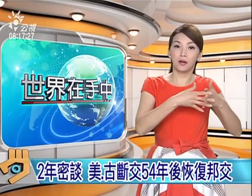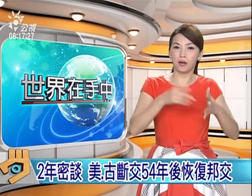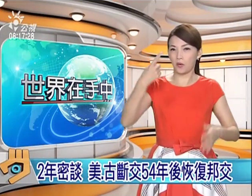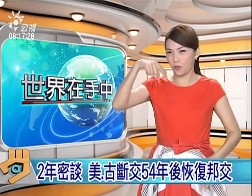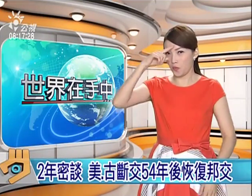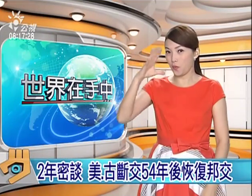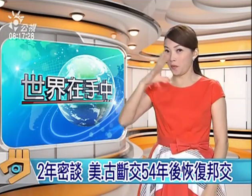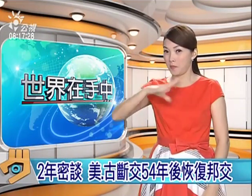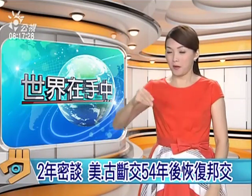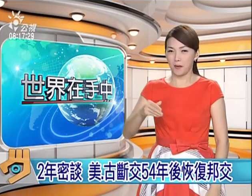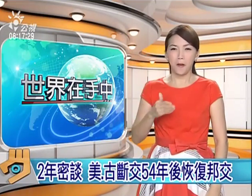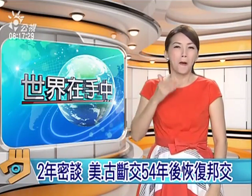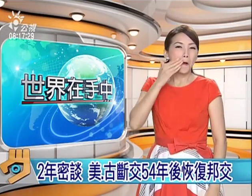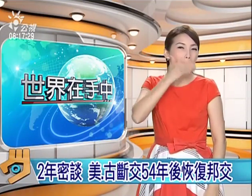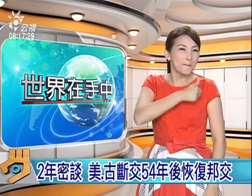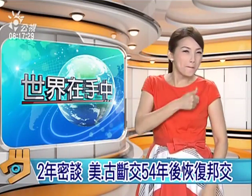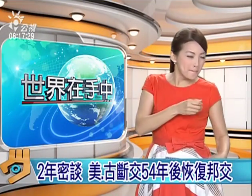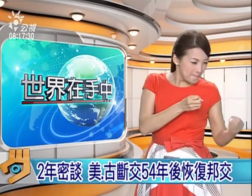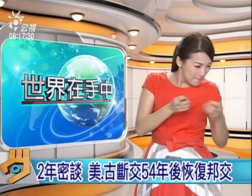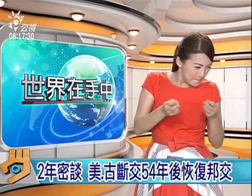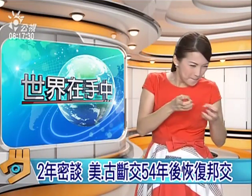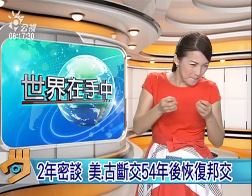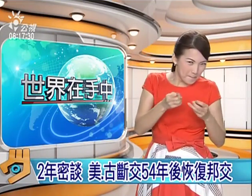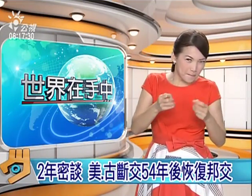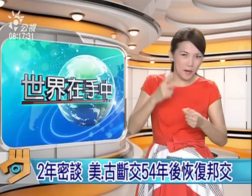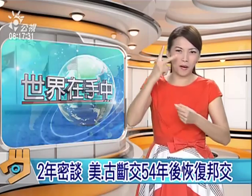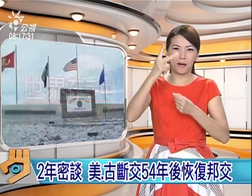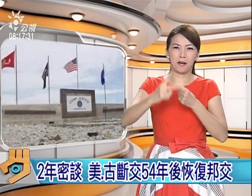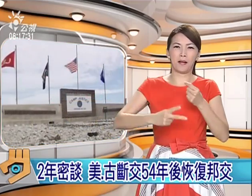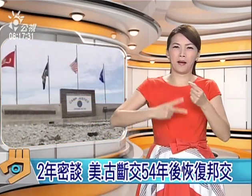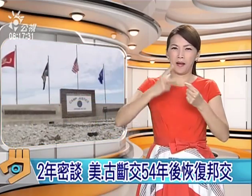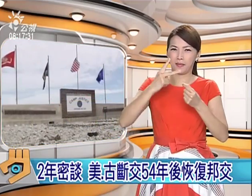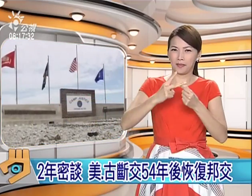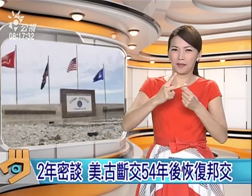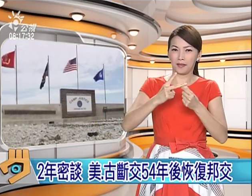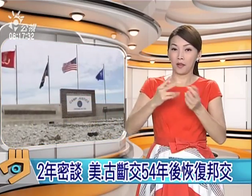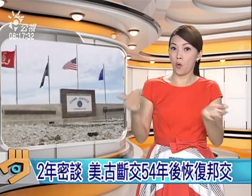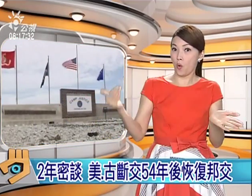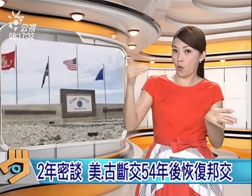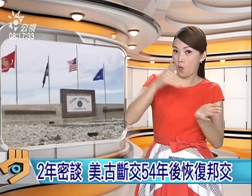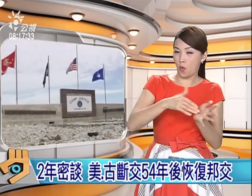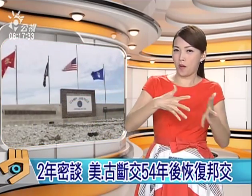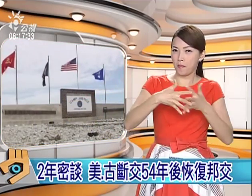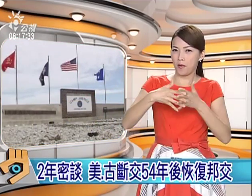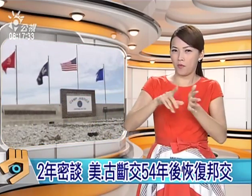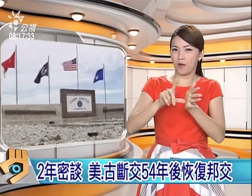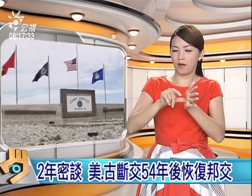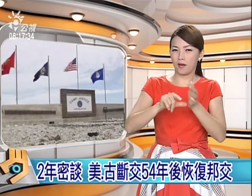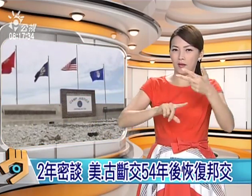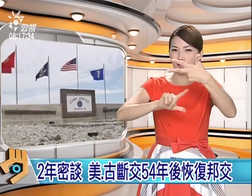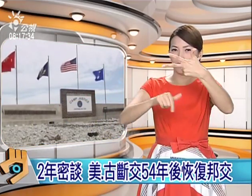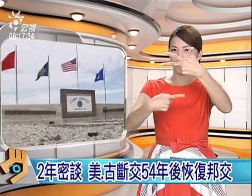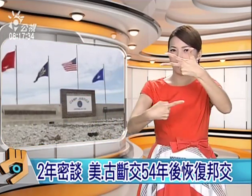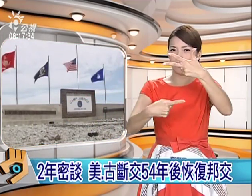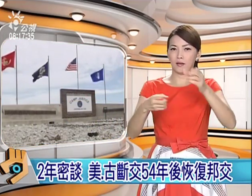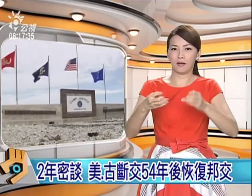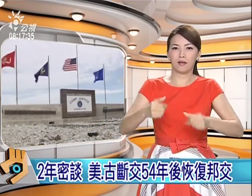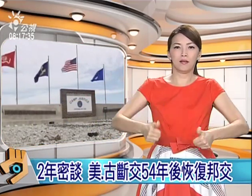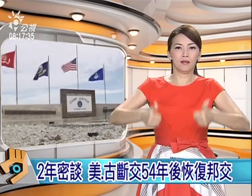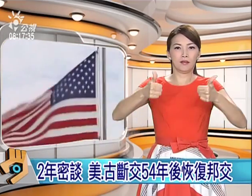经过大约2年的秘密谈判和准备，美国和古巴在当地时间1号正